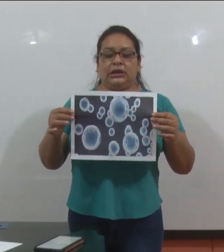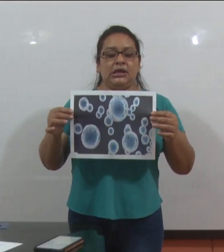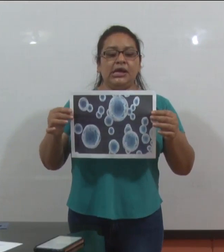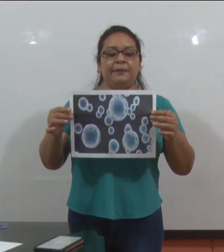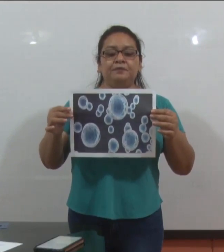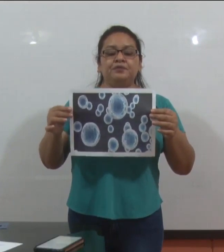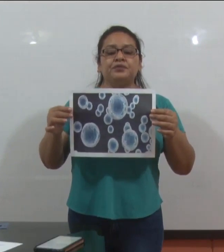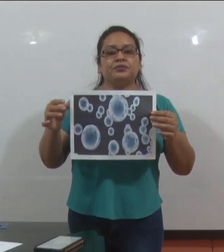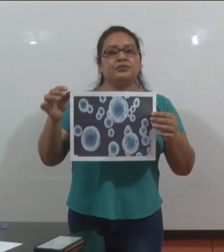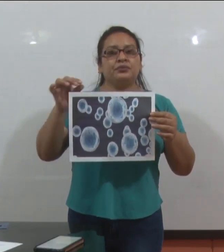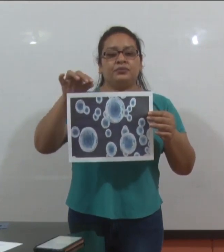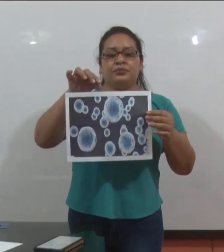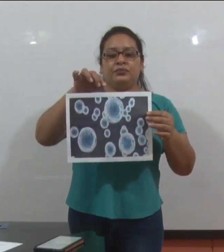Y